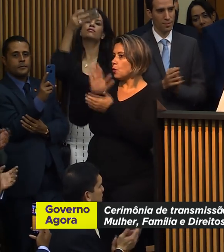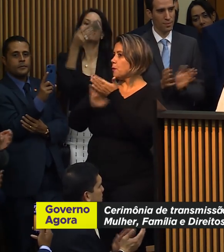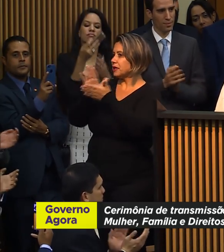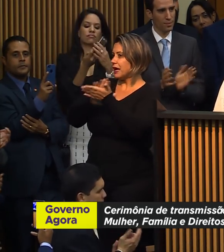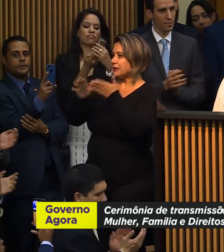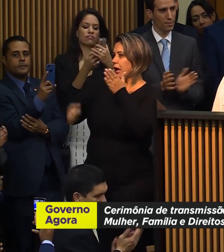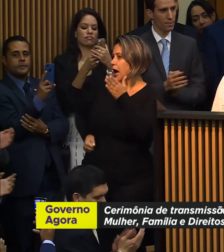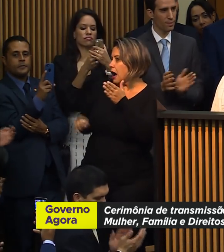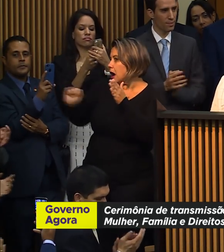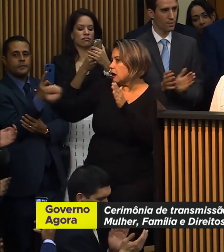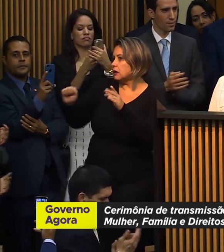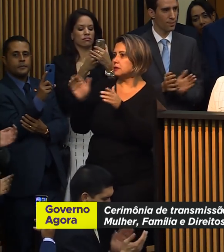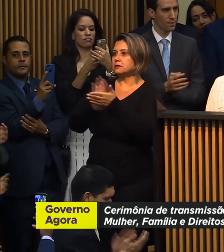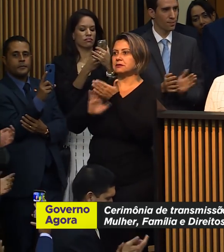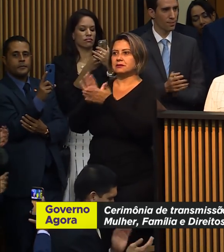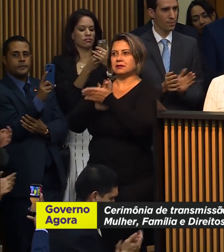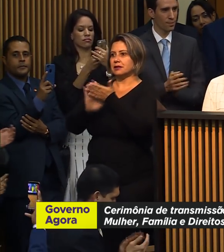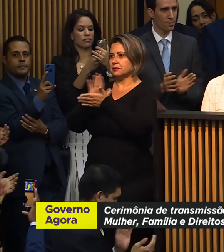Vida.